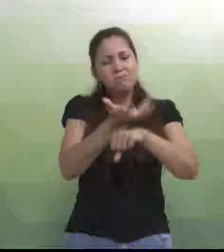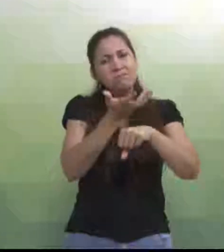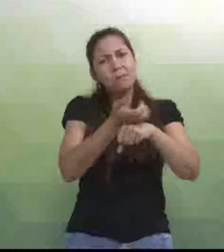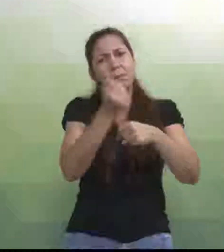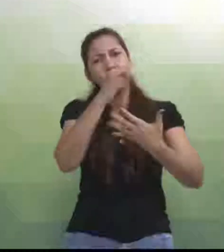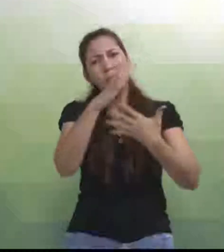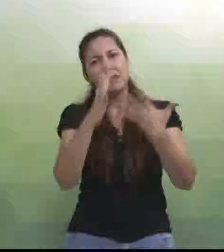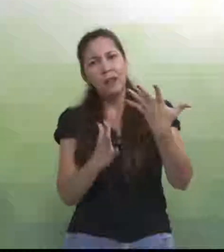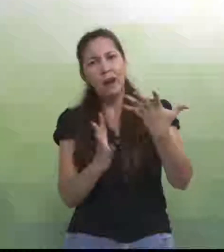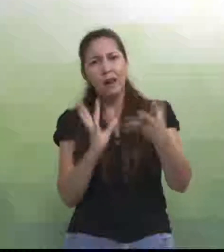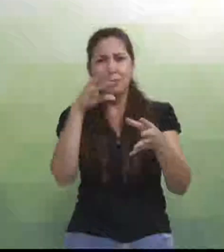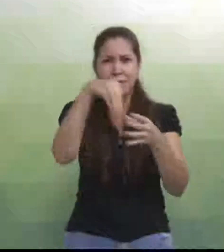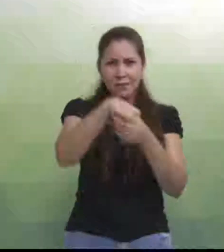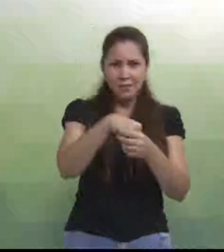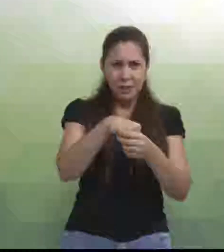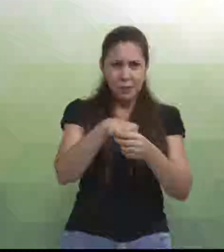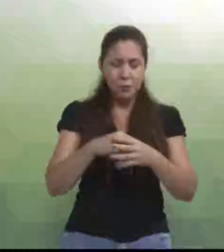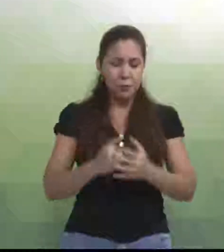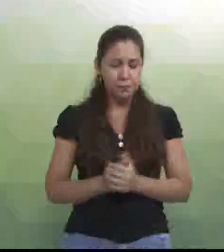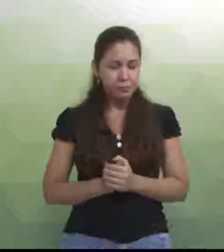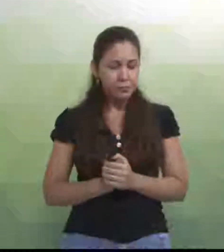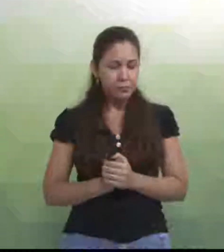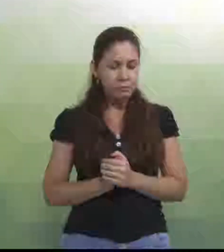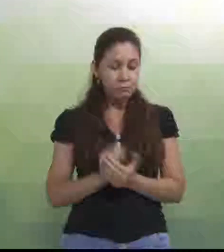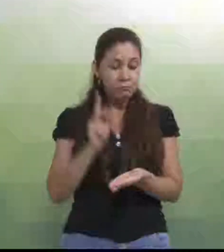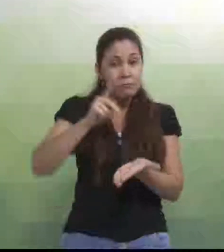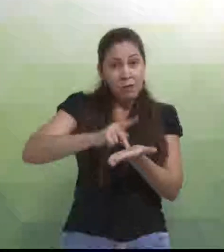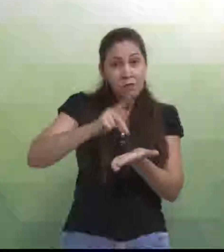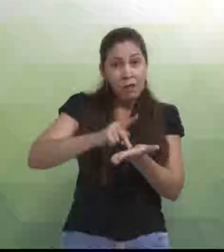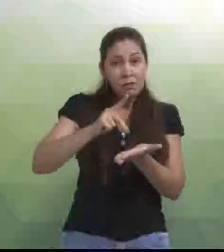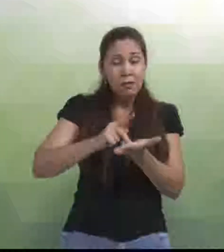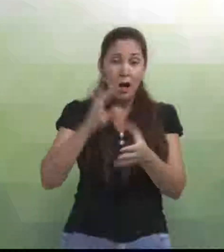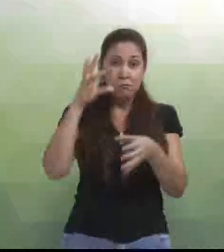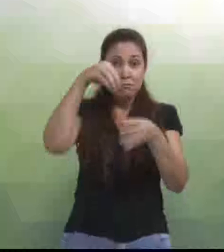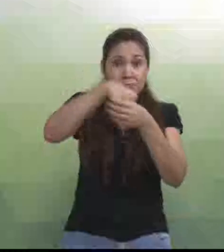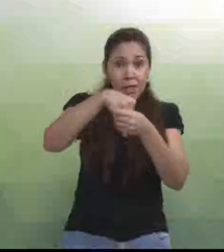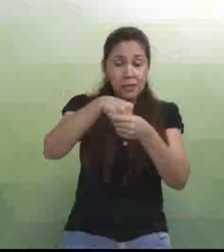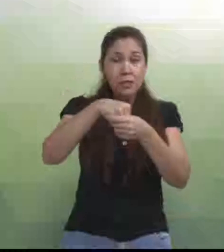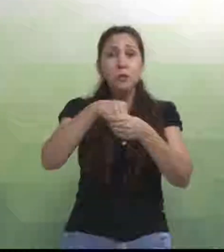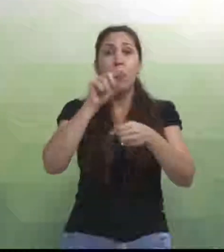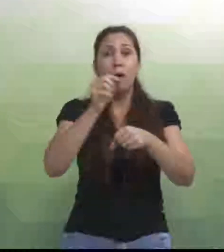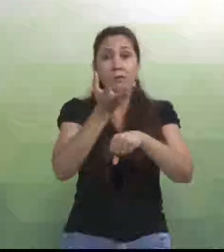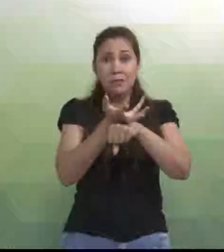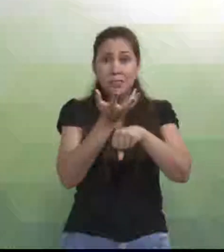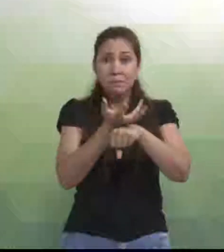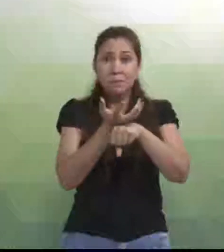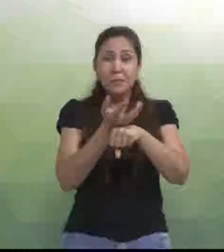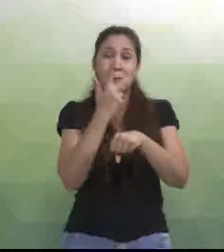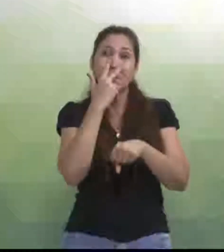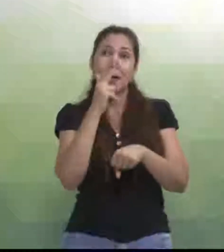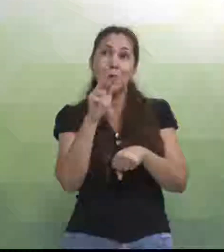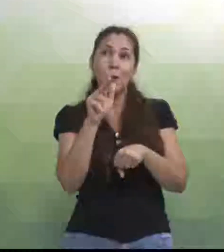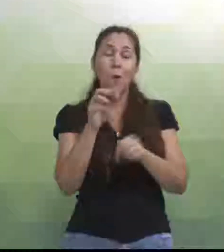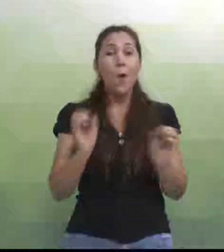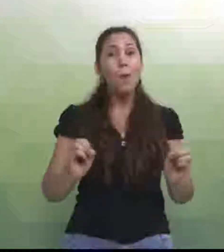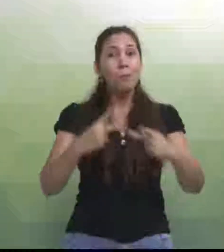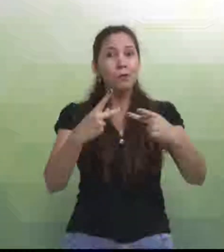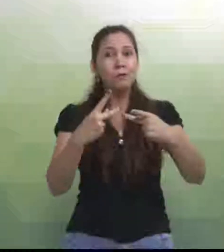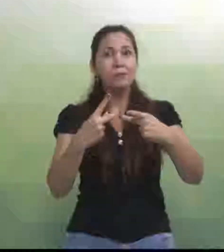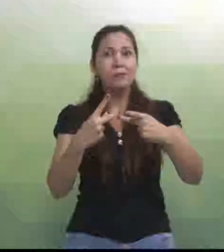verdade, a inserção dessa disciplina significa uma oportunidade, um surgimento de novas profissões.